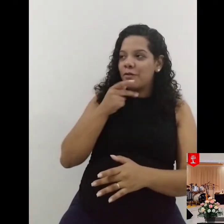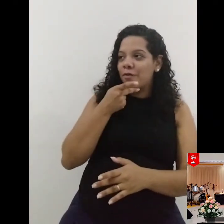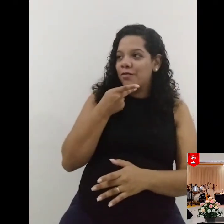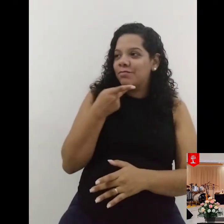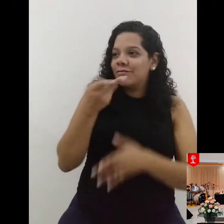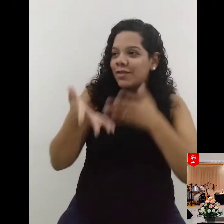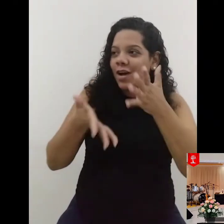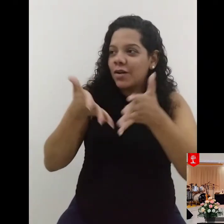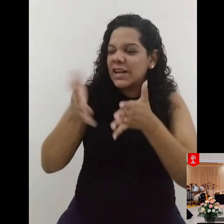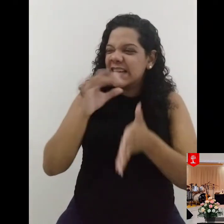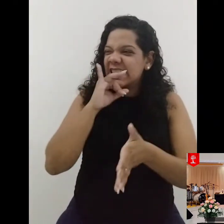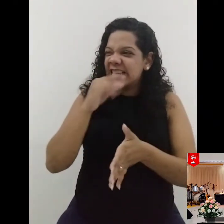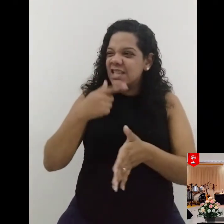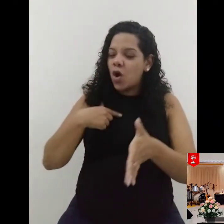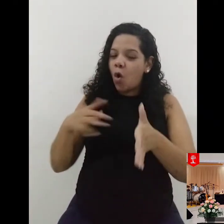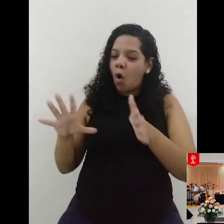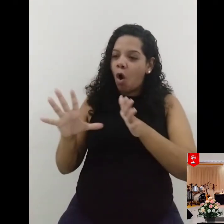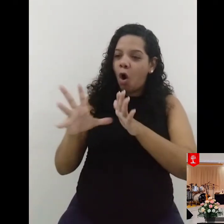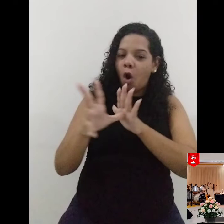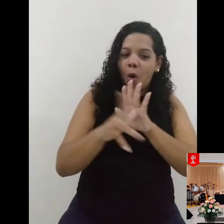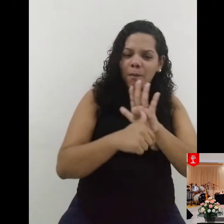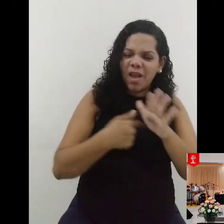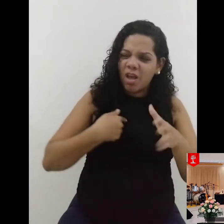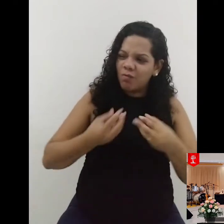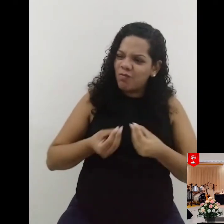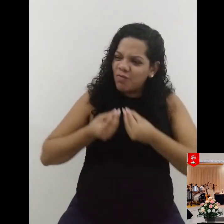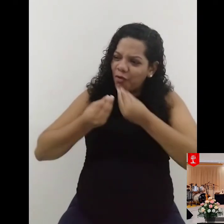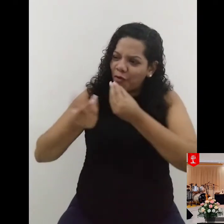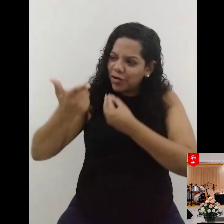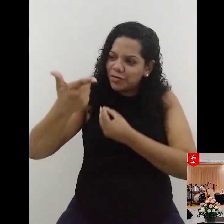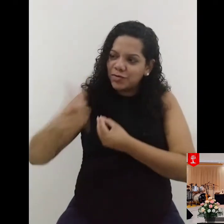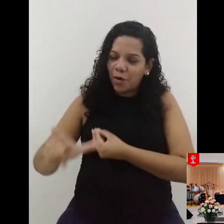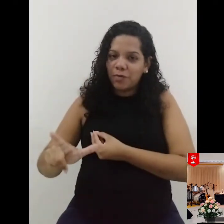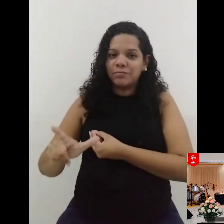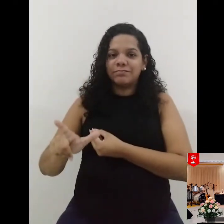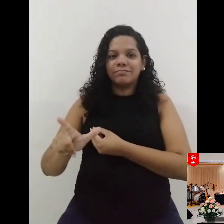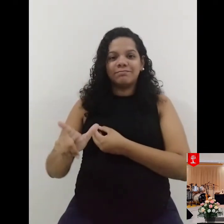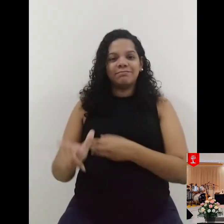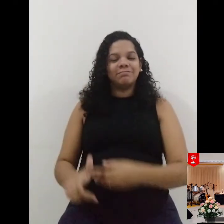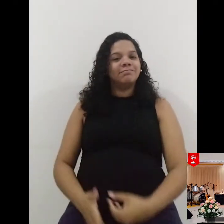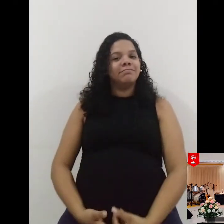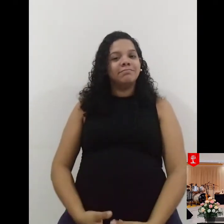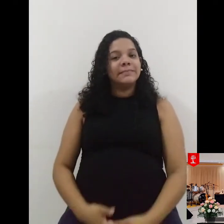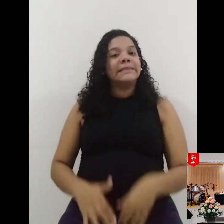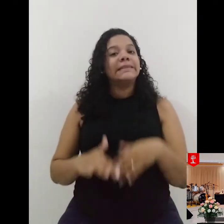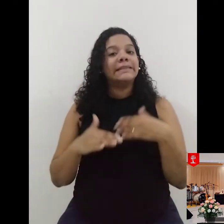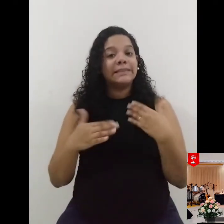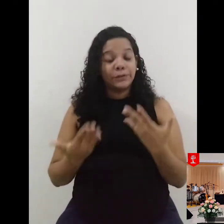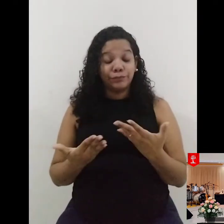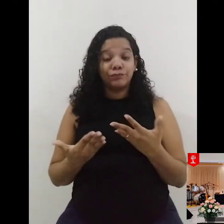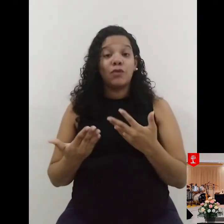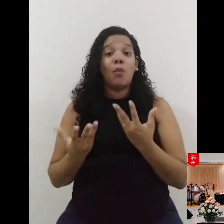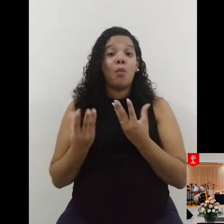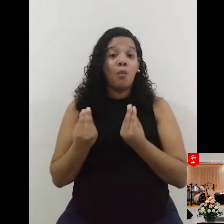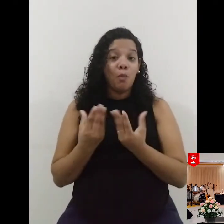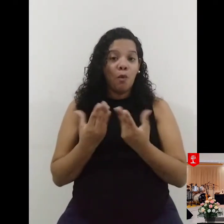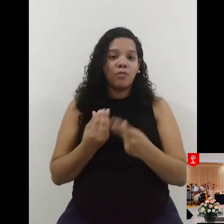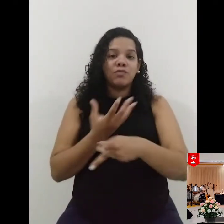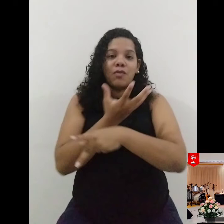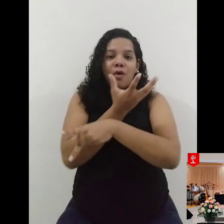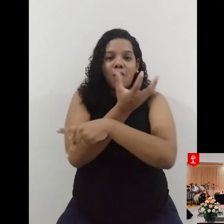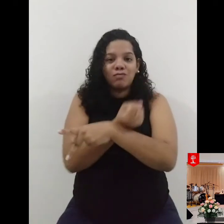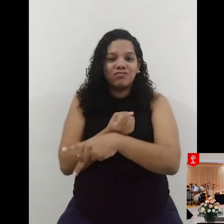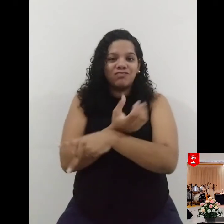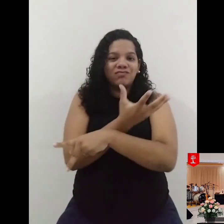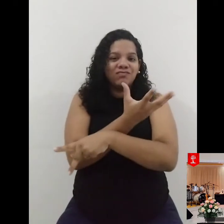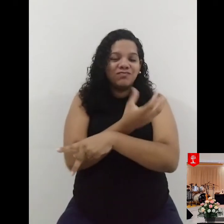2 homens subiram ao templo para orar. Um era fariseu e o outro publicano. Aí